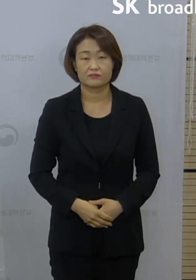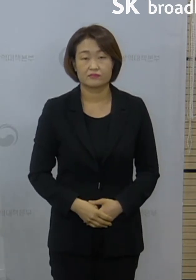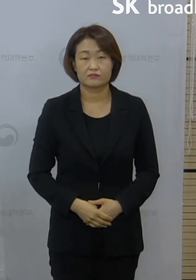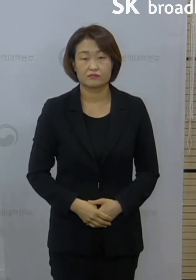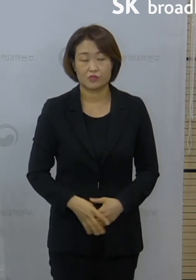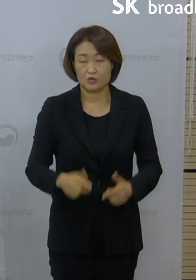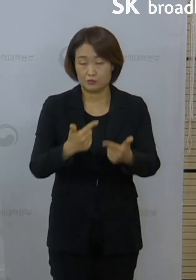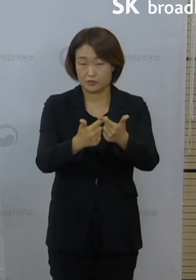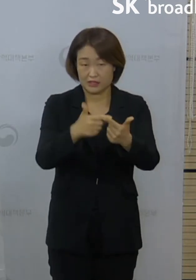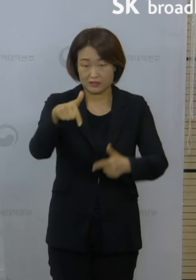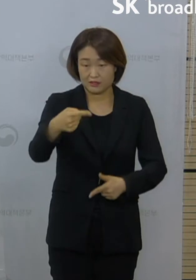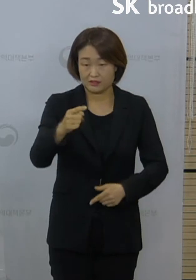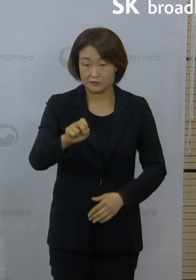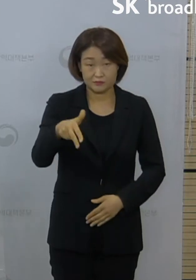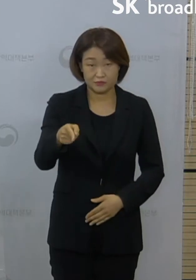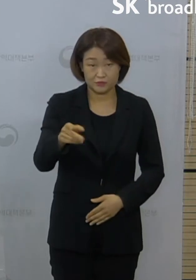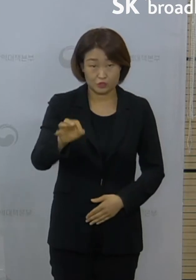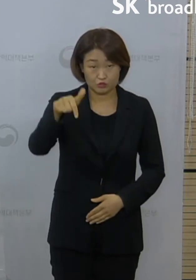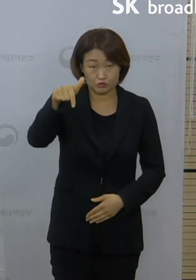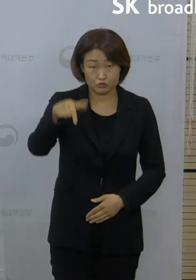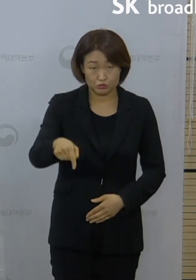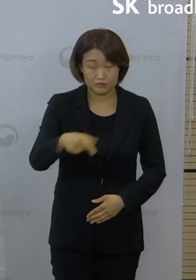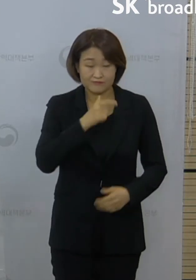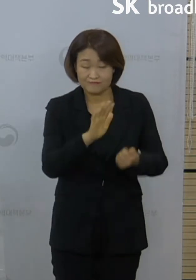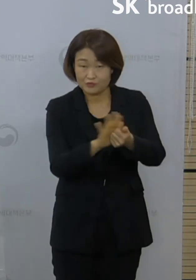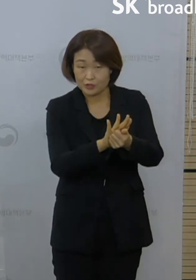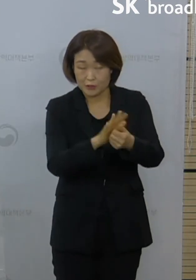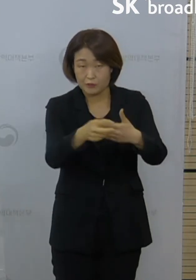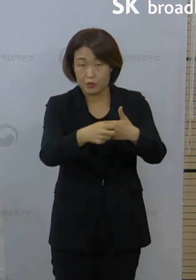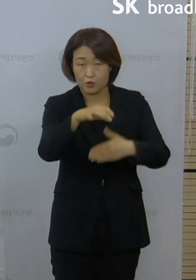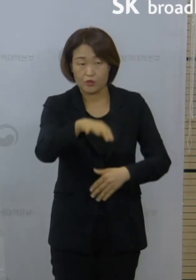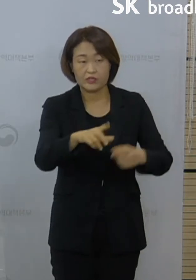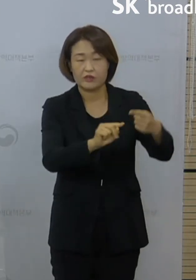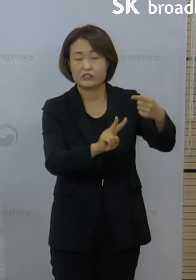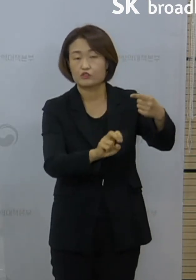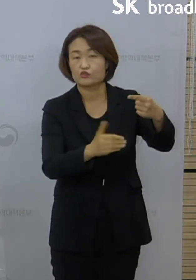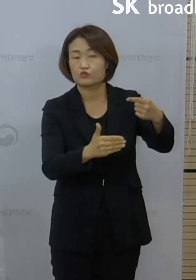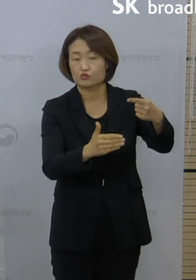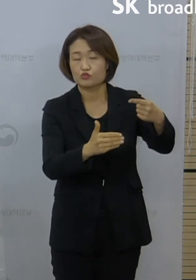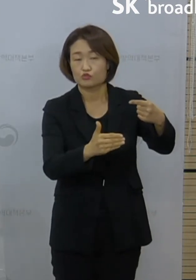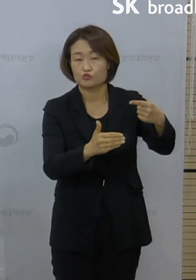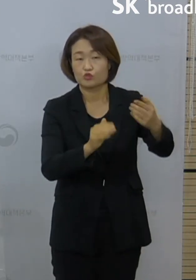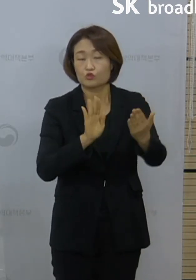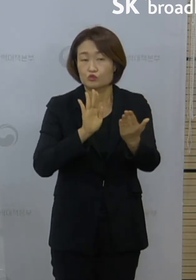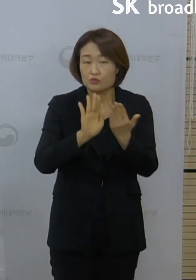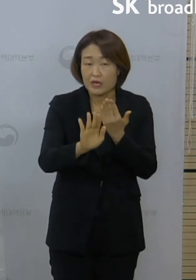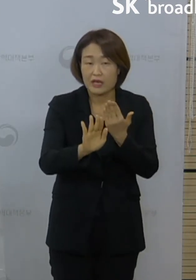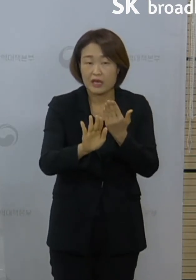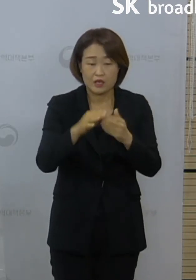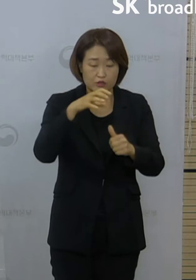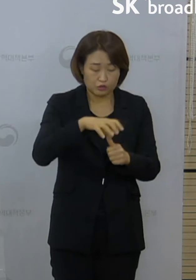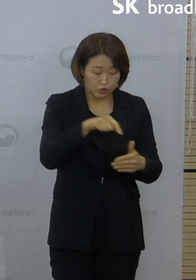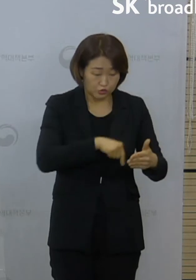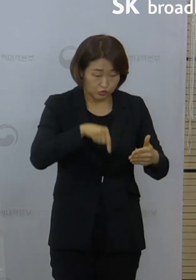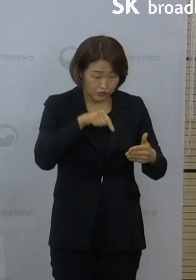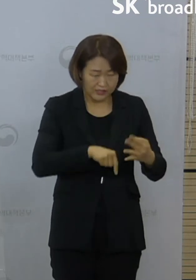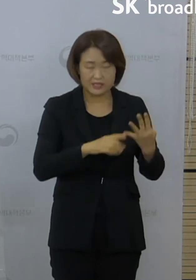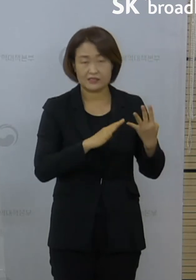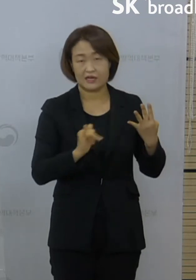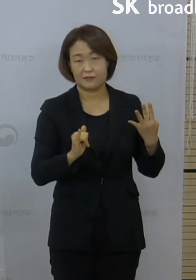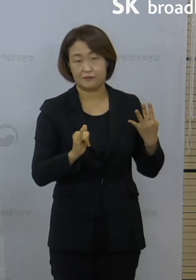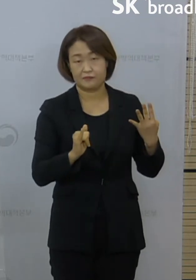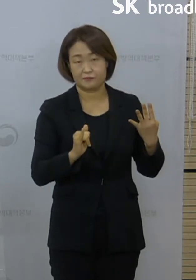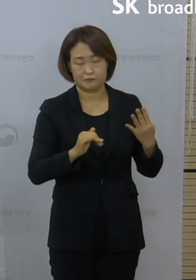부상 금 정부 의 유양 병원과 관련해서 1월 29일 이후 경리 중에 4명이 추가 박진 되어서